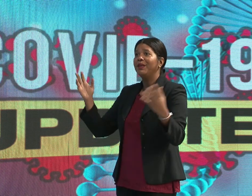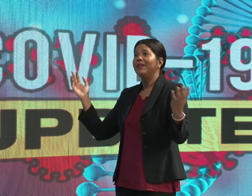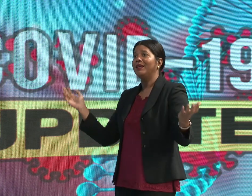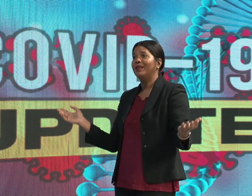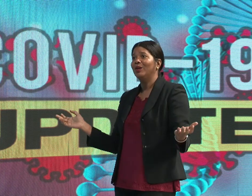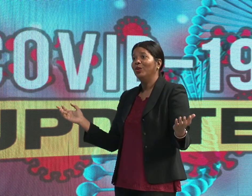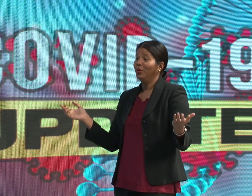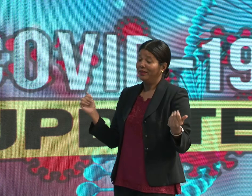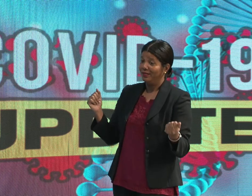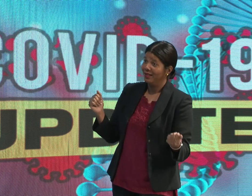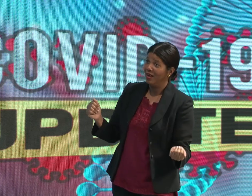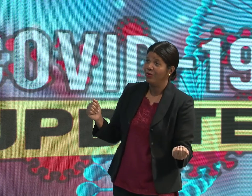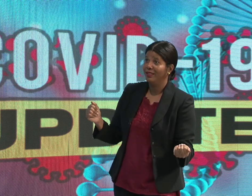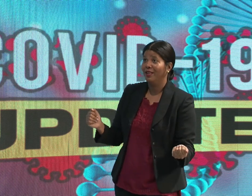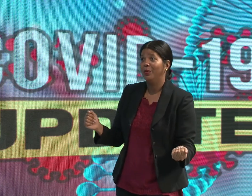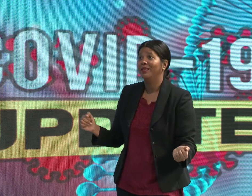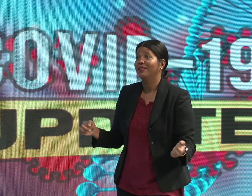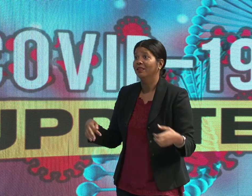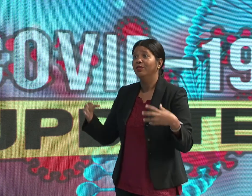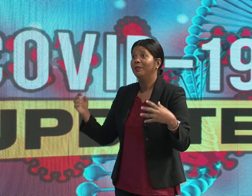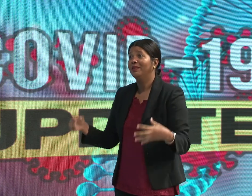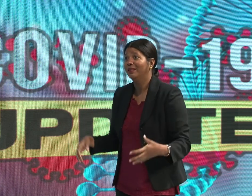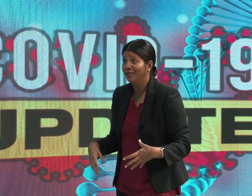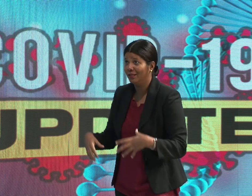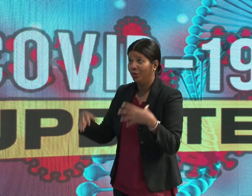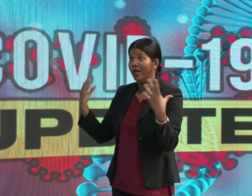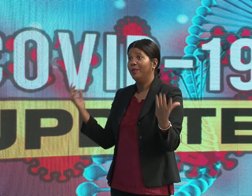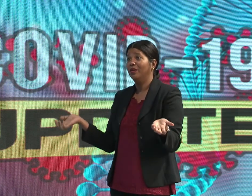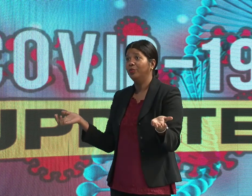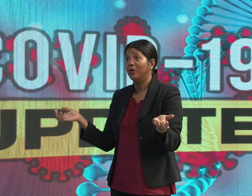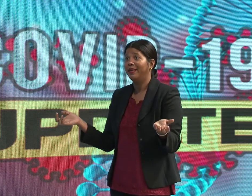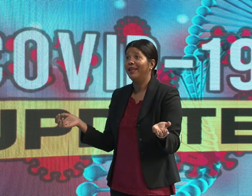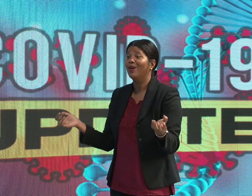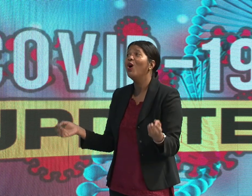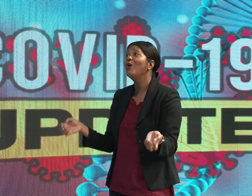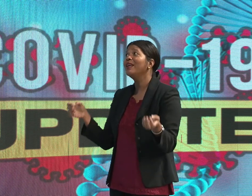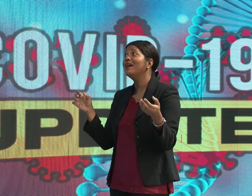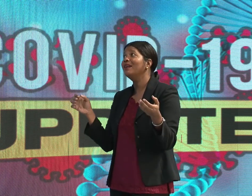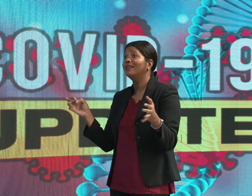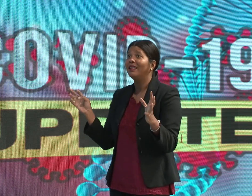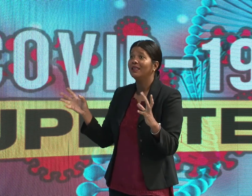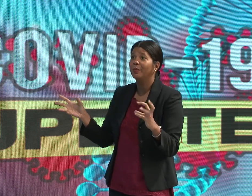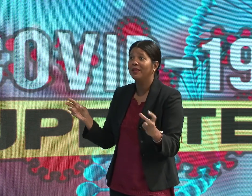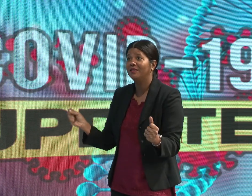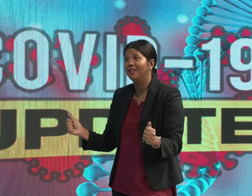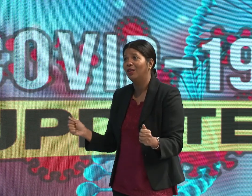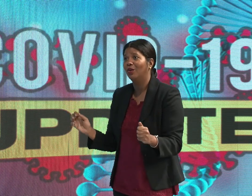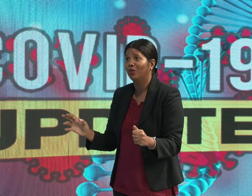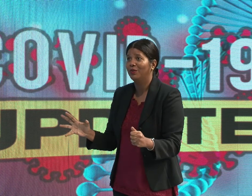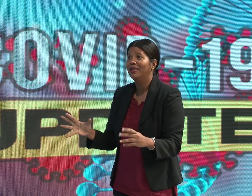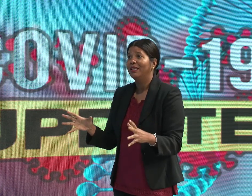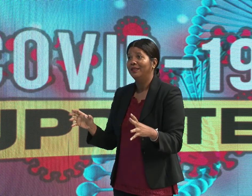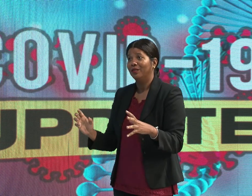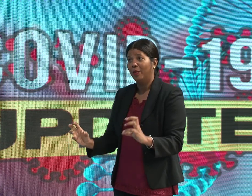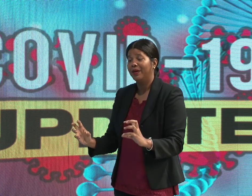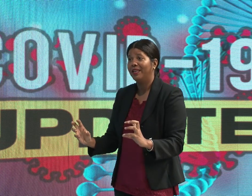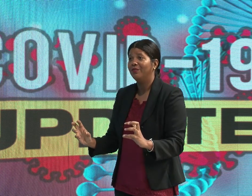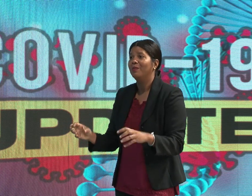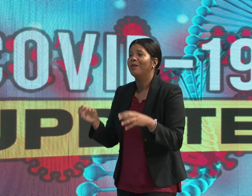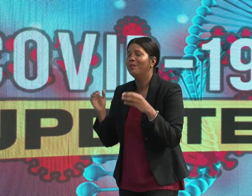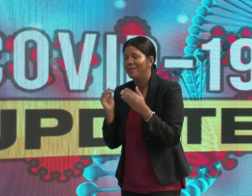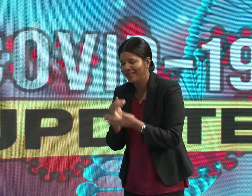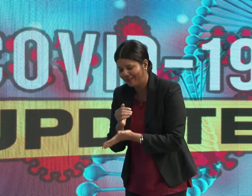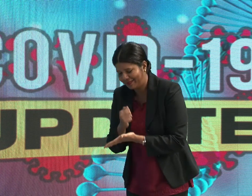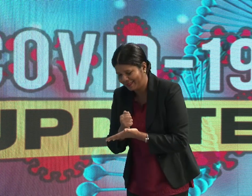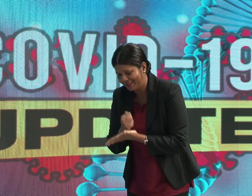zeggen, jippie. Zoals gisteravond, ik weet dat heel veel mensen in de lucht hebben gesprongen en denken, oh ja, de tijdelijke partiële lockdown is